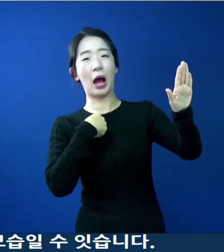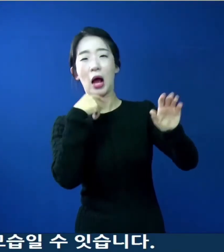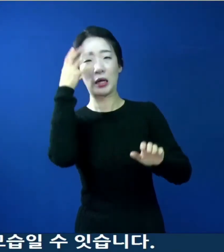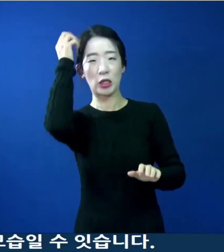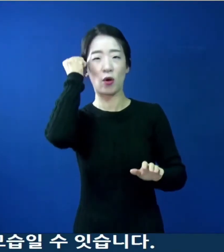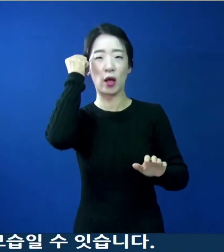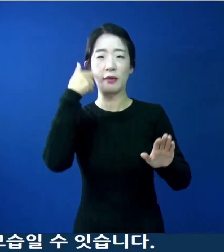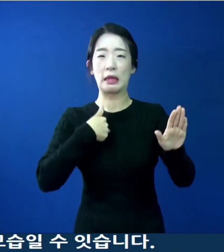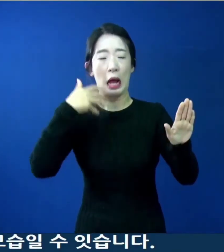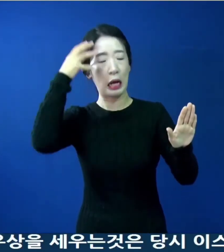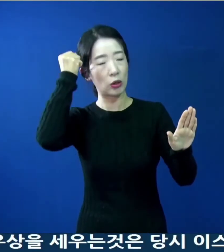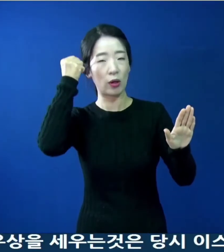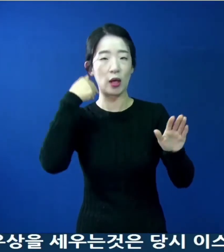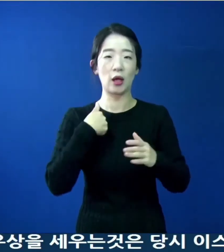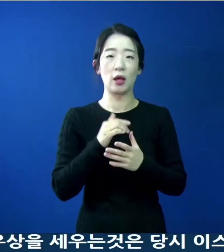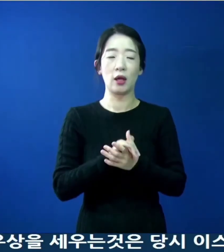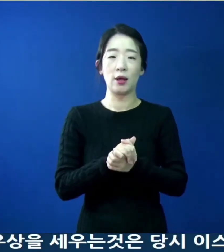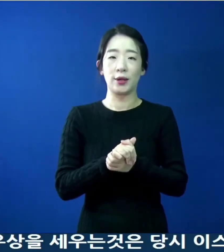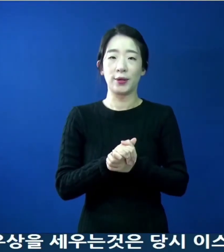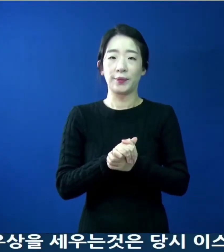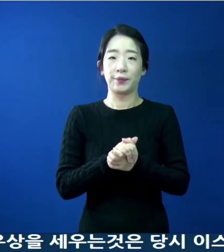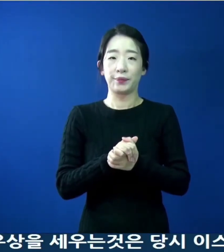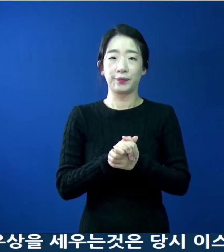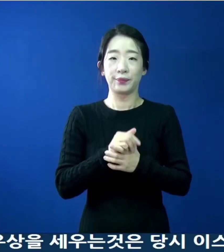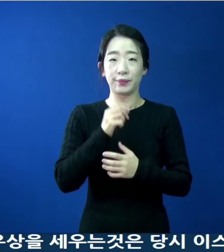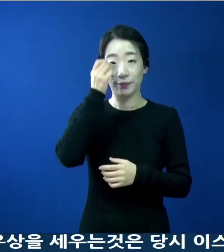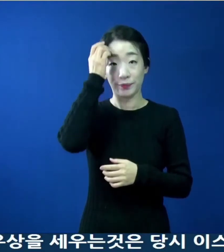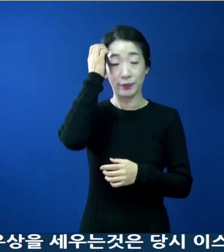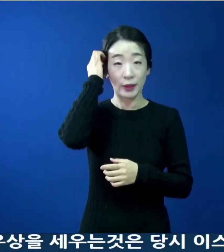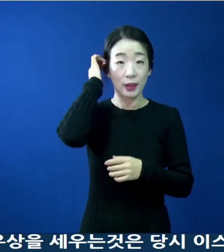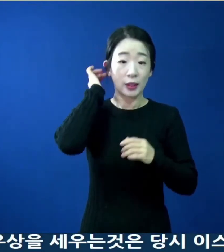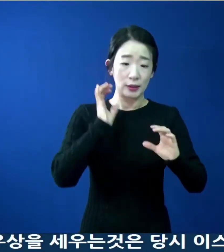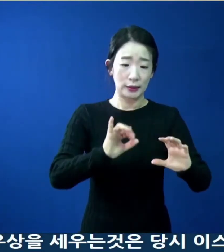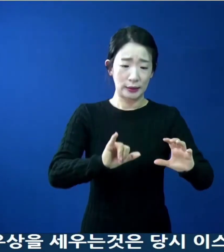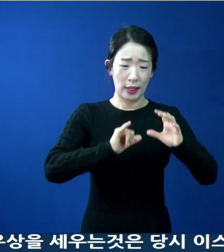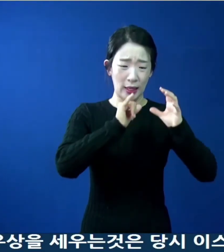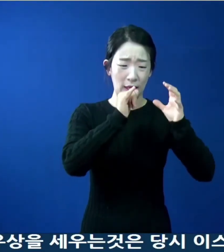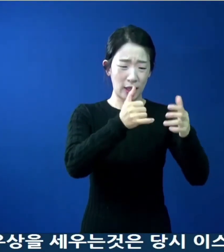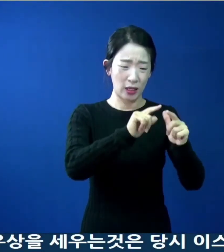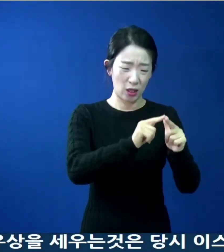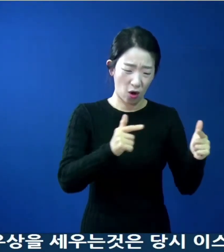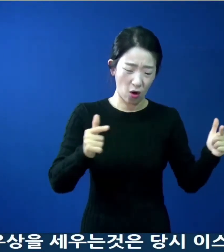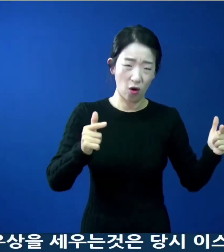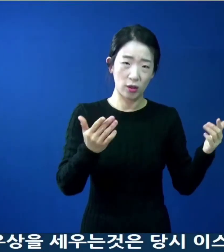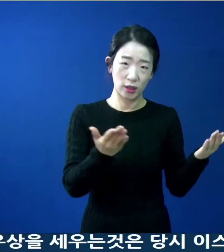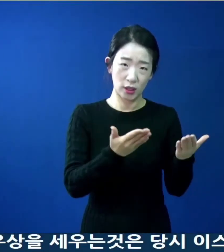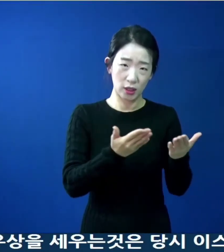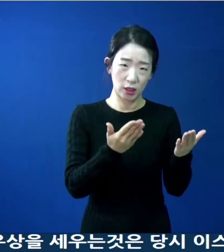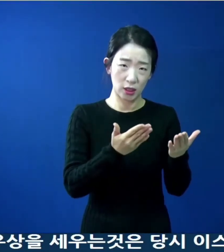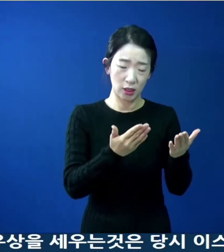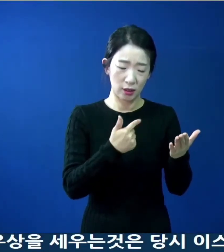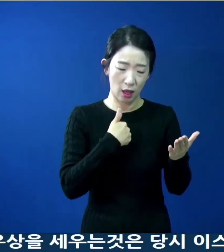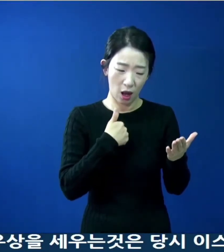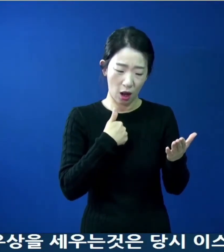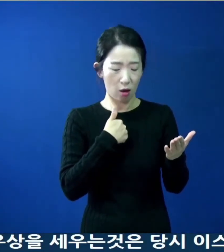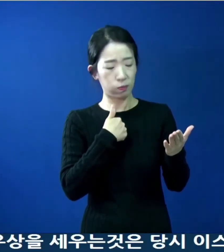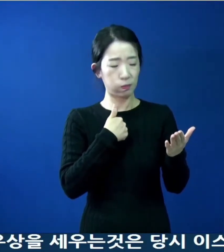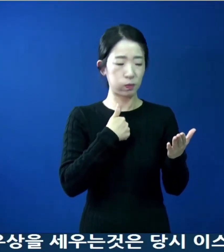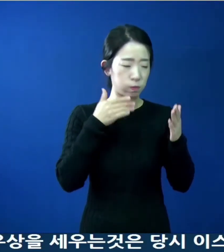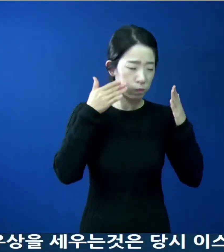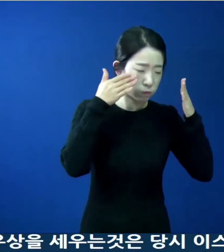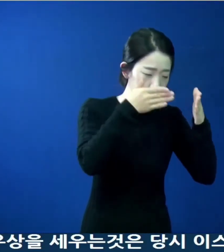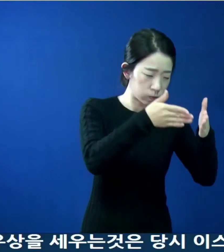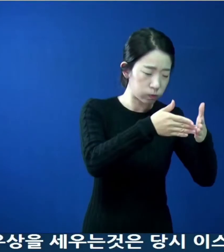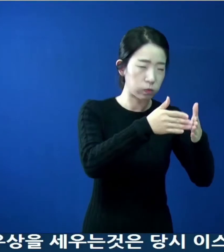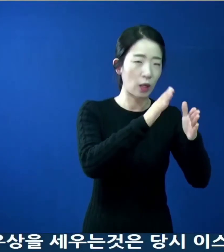것들을 기억하는 겁니다. 여러분, 세상에 여러 가지 일들이 우리를 사로잡을 때 방식이